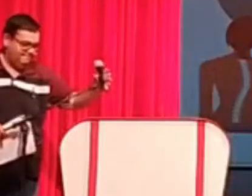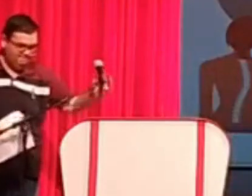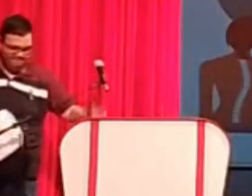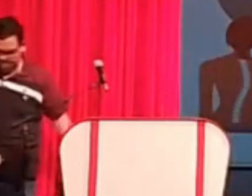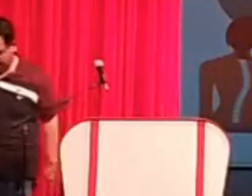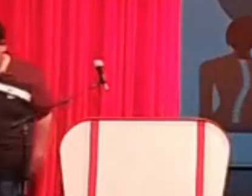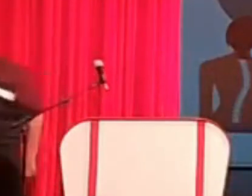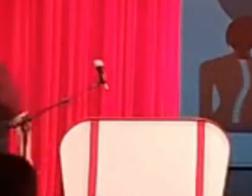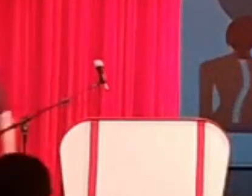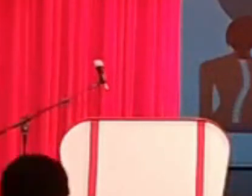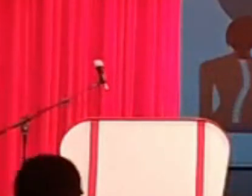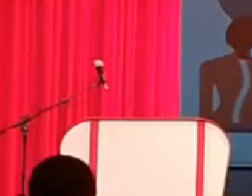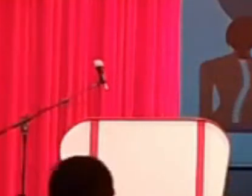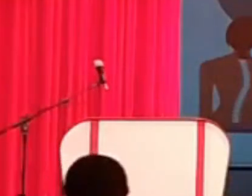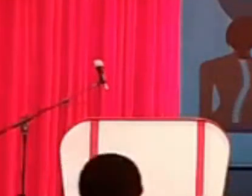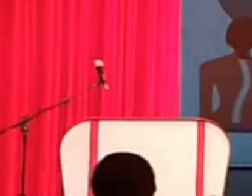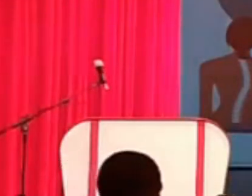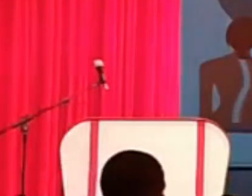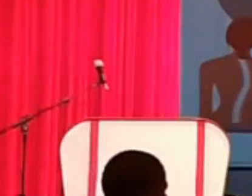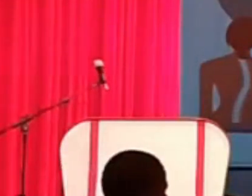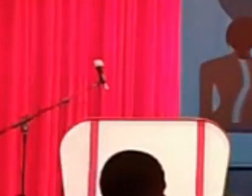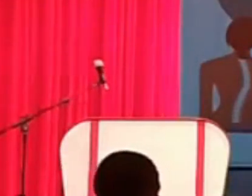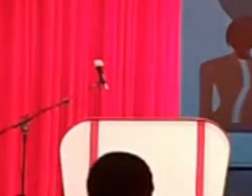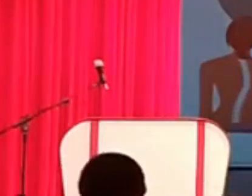Boa tarde.